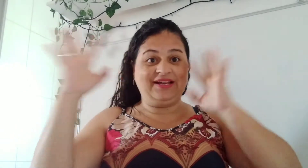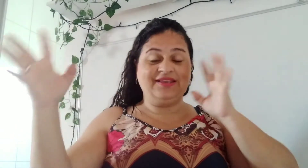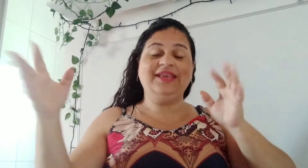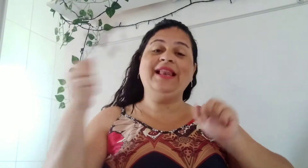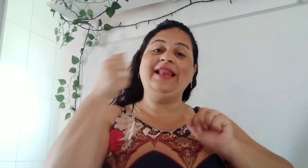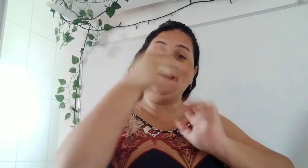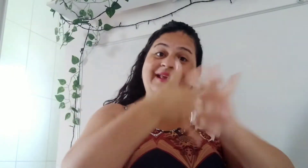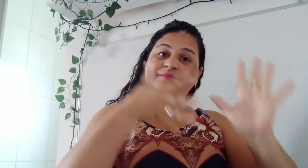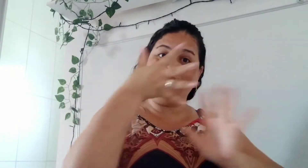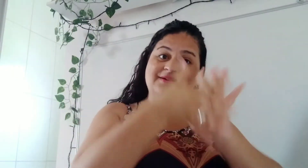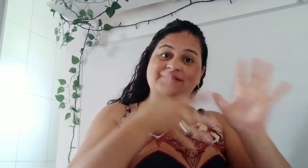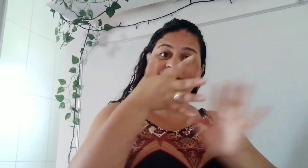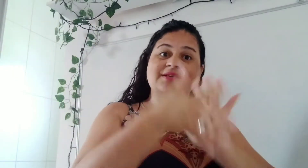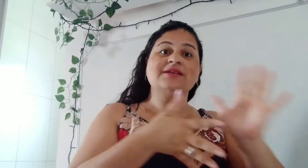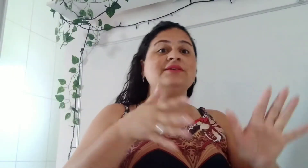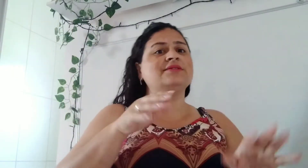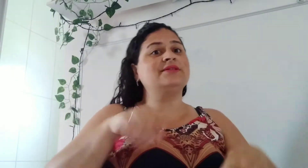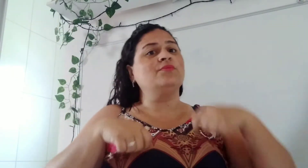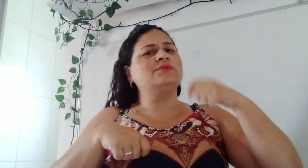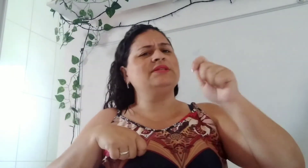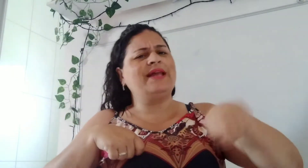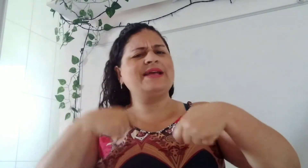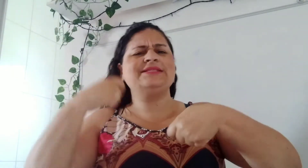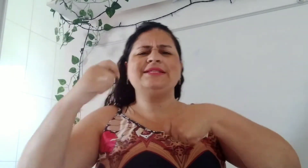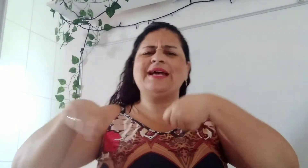que Libras são sinais,